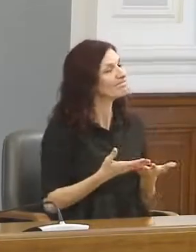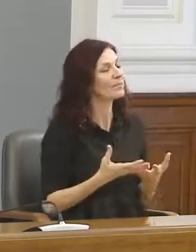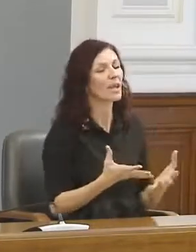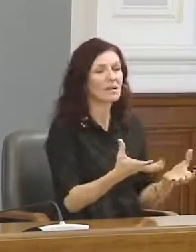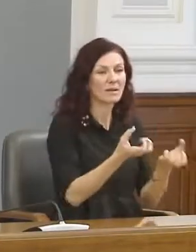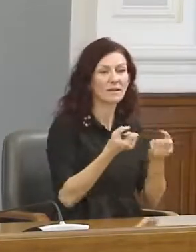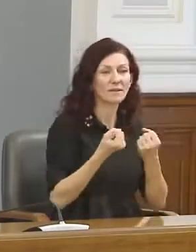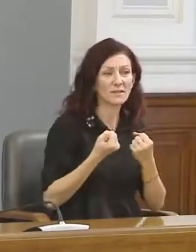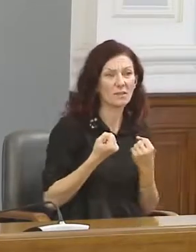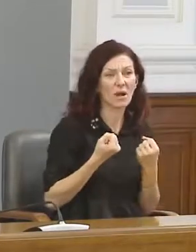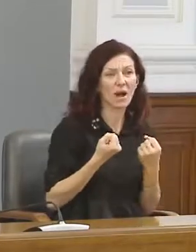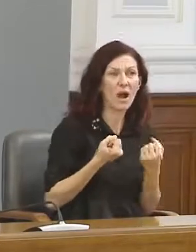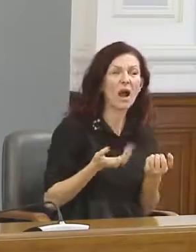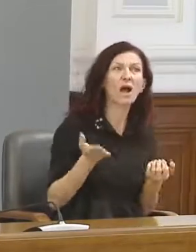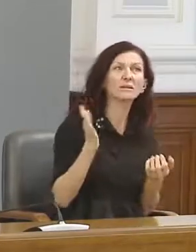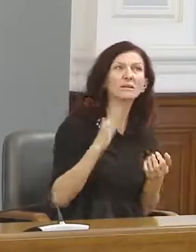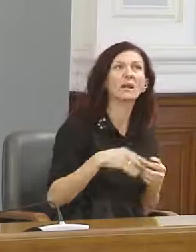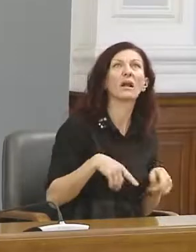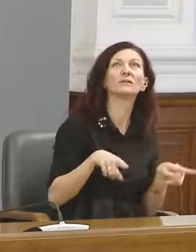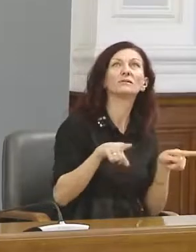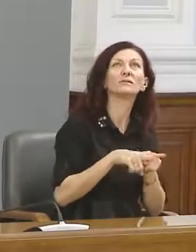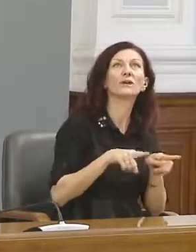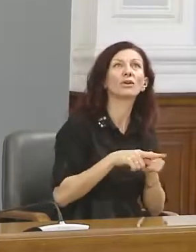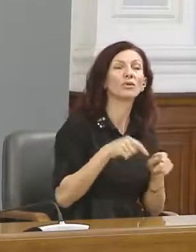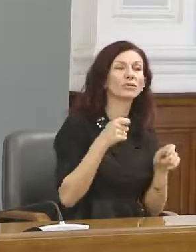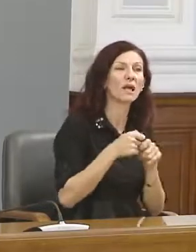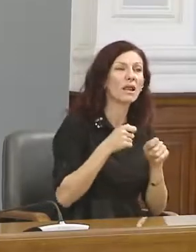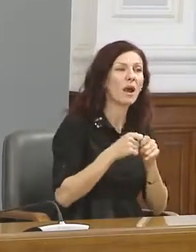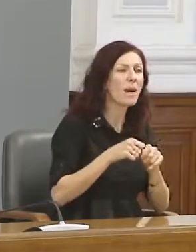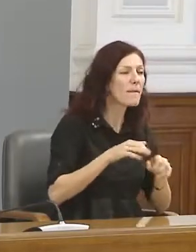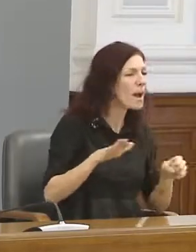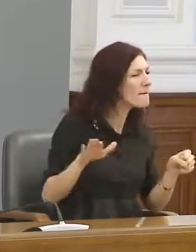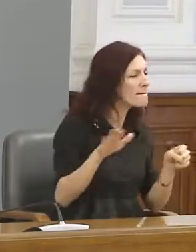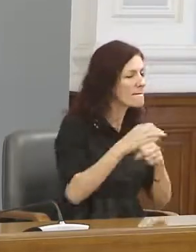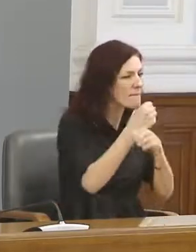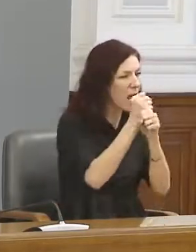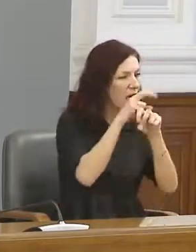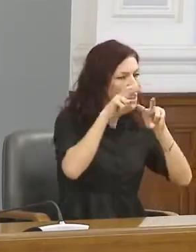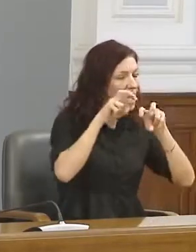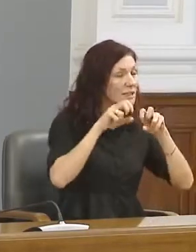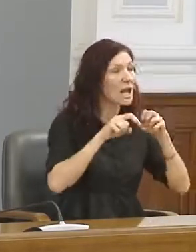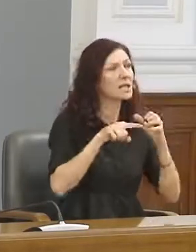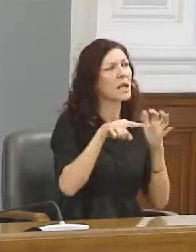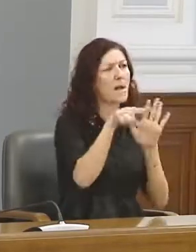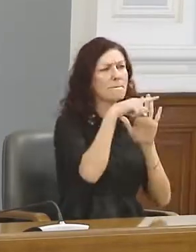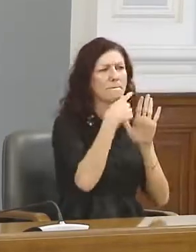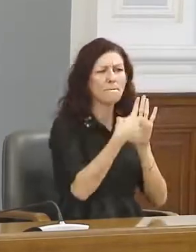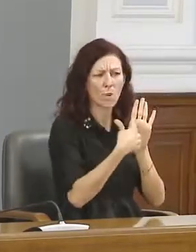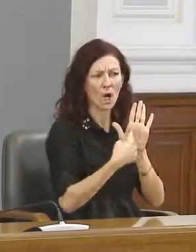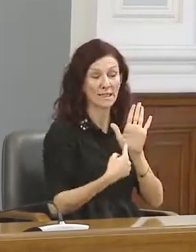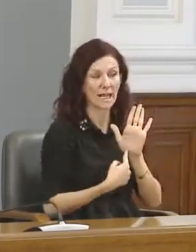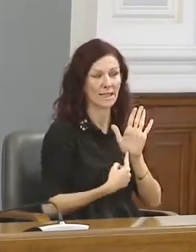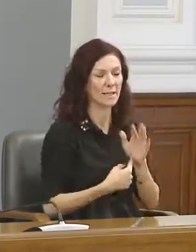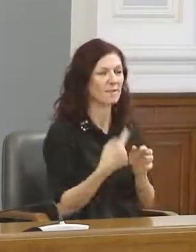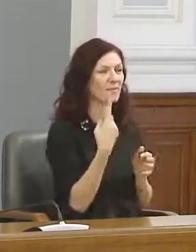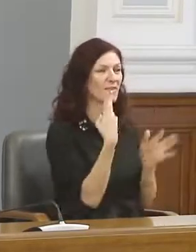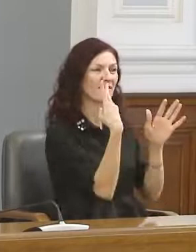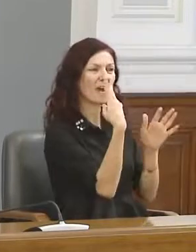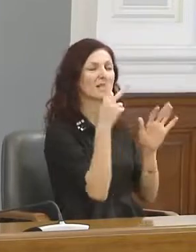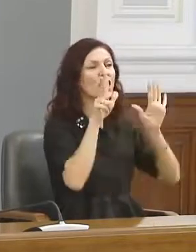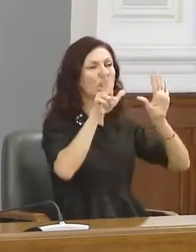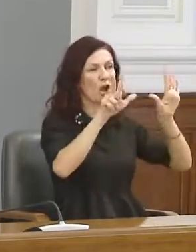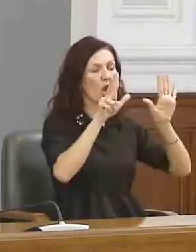взима след като се направи пълен анализ на всички показатели. Това са 28 параметъра,